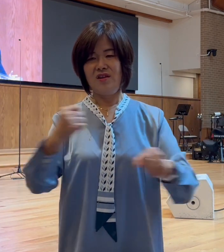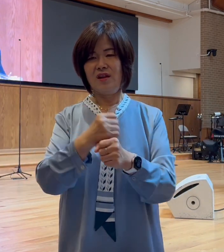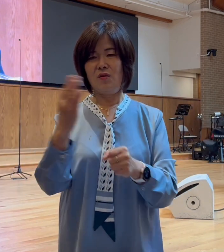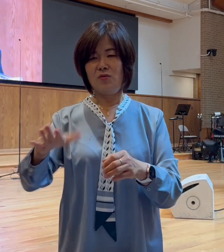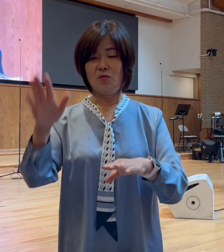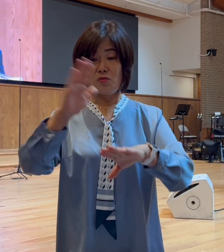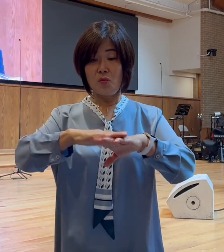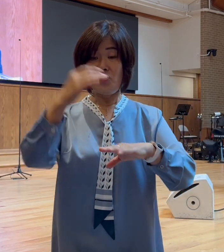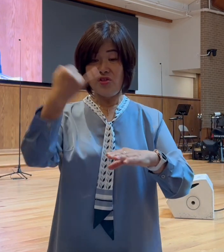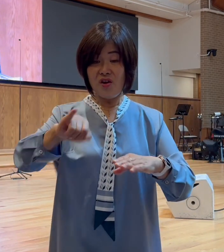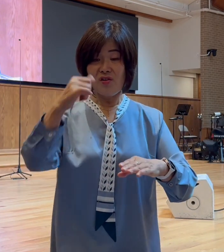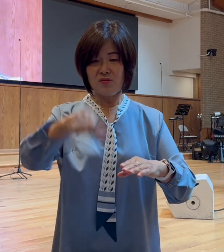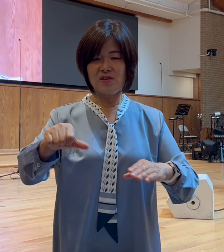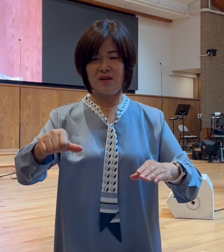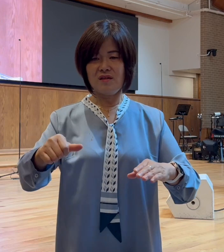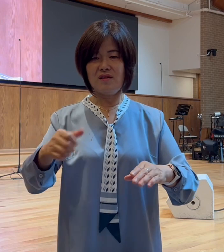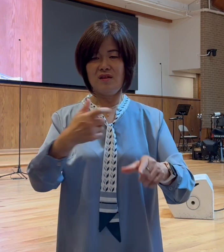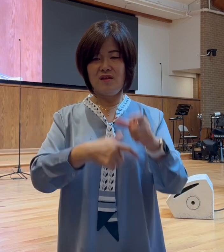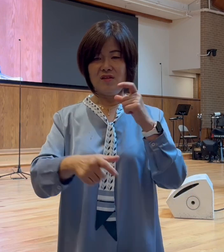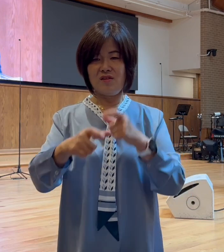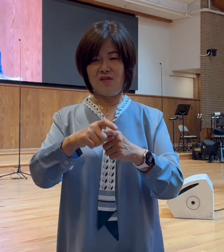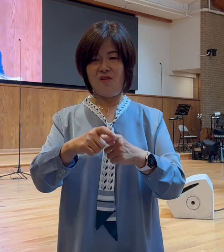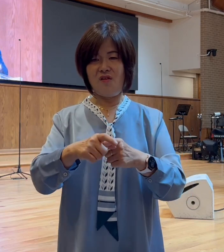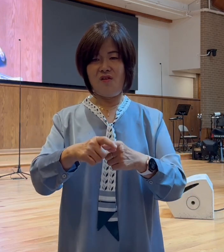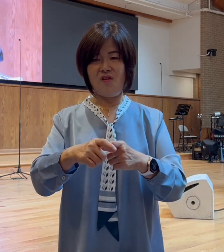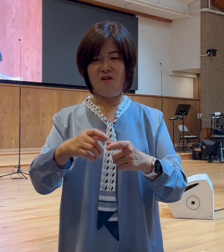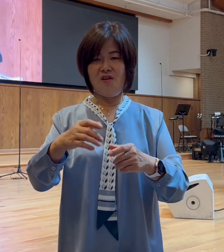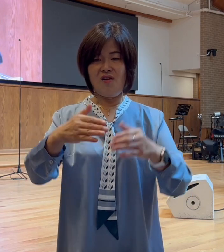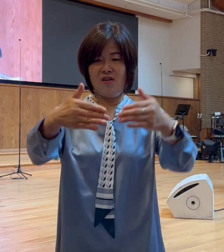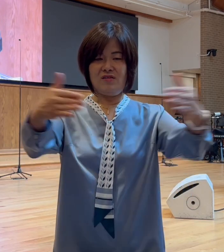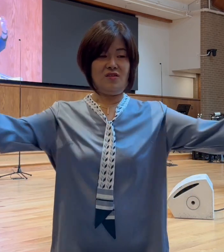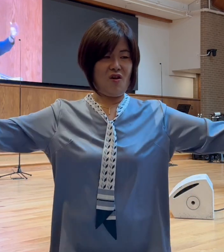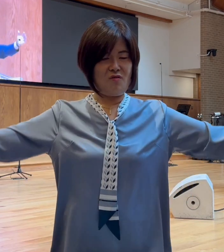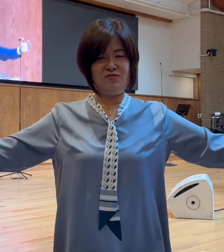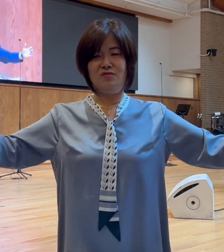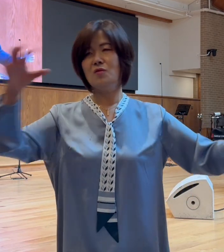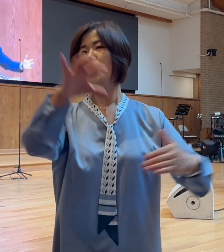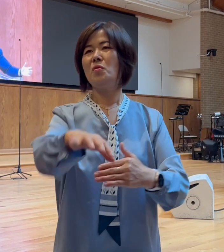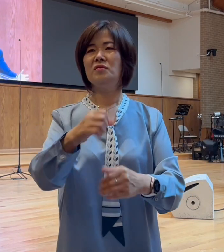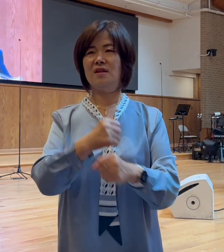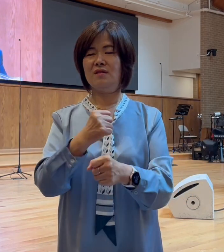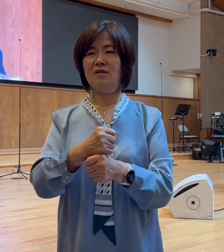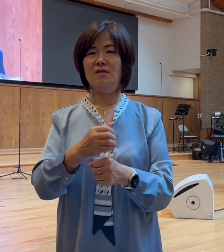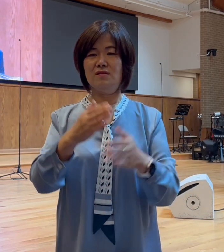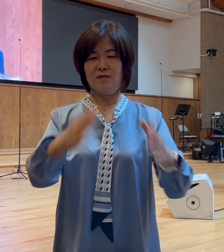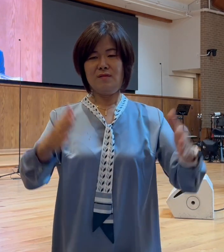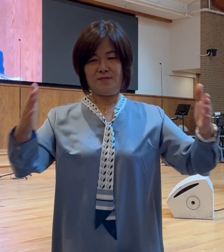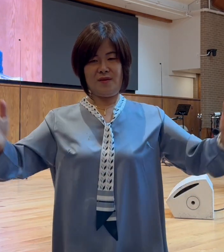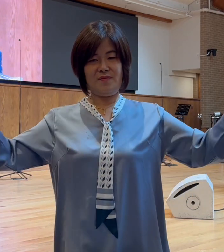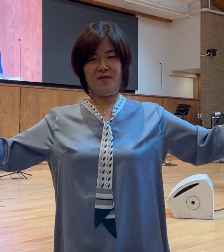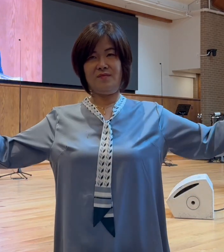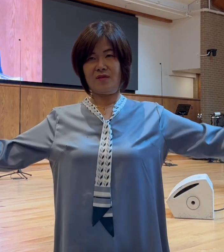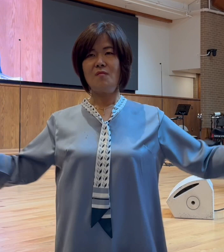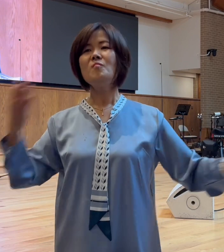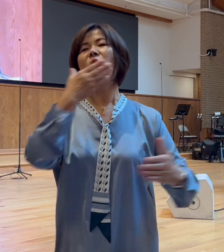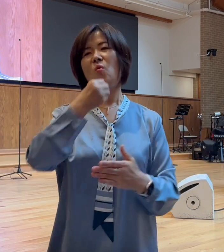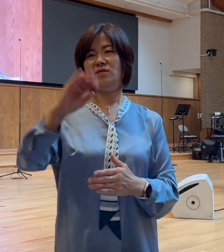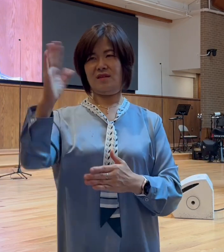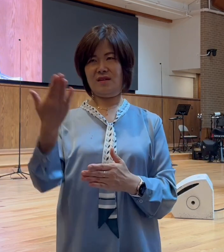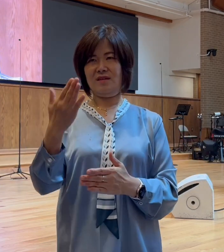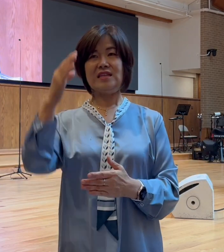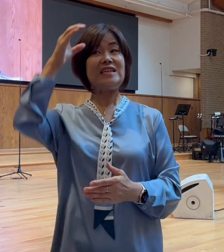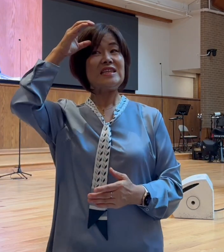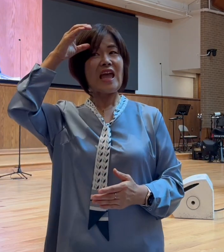영역에서 열방의 복이 되고 저희 손녀는 더 넓은 영역에서 복이 될 것이라는 기대가